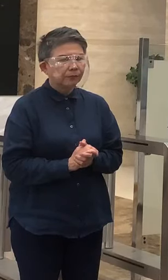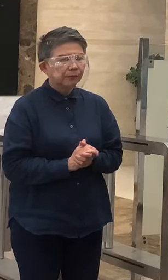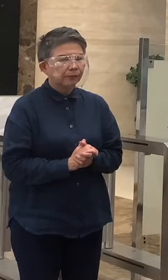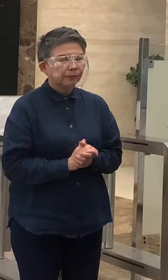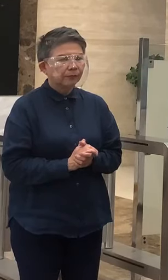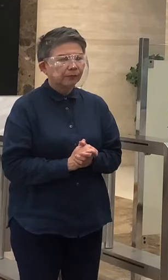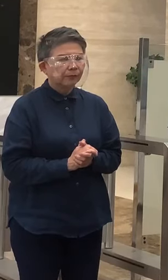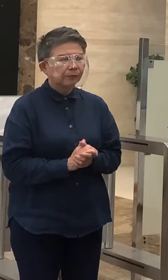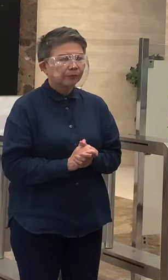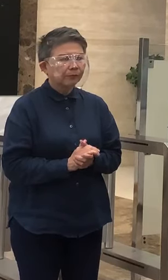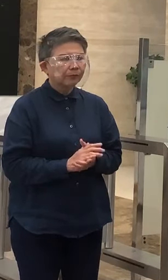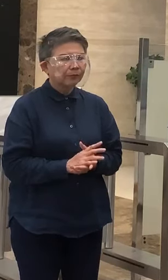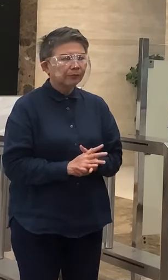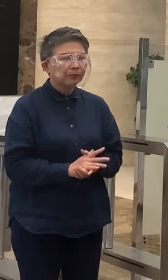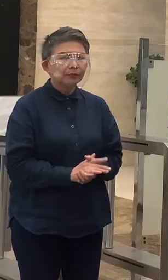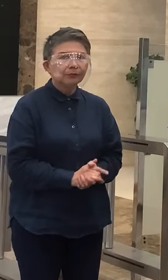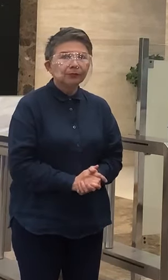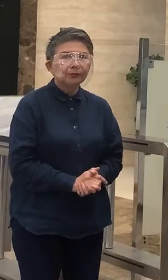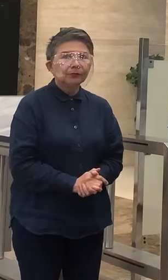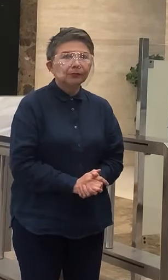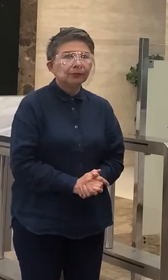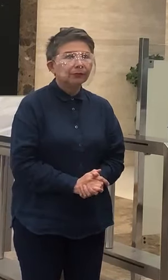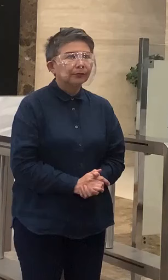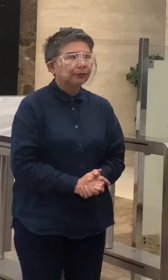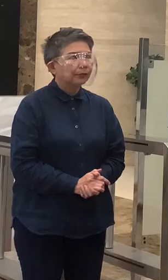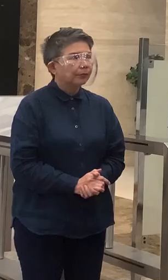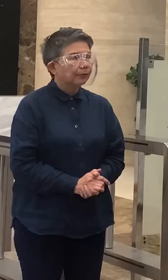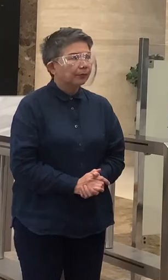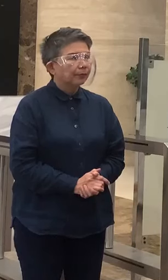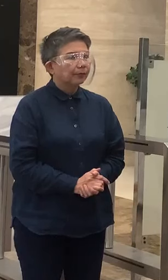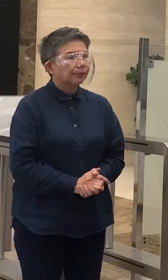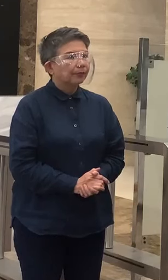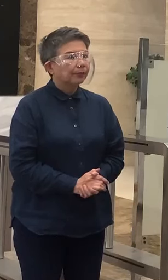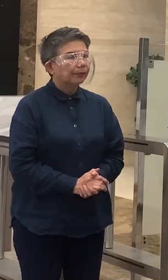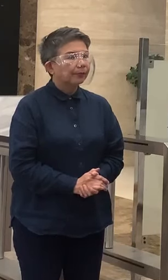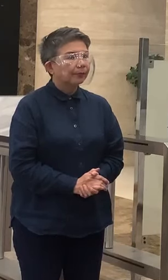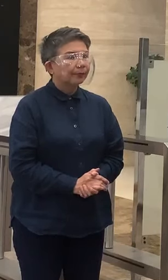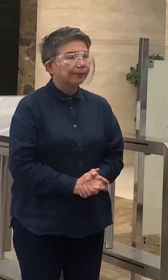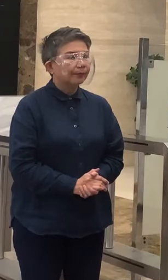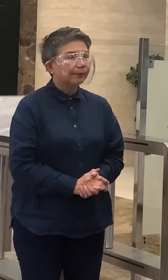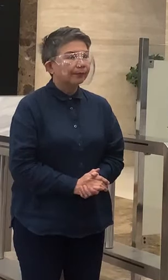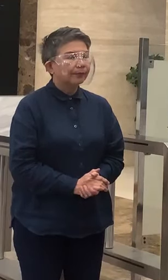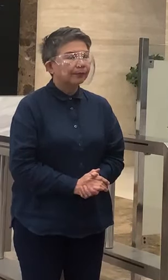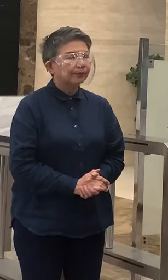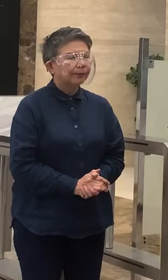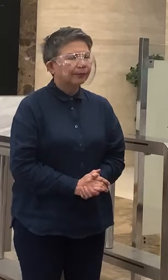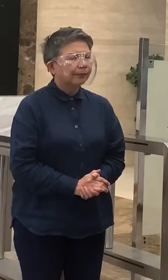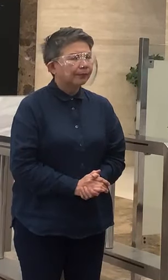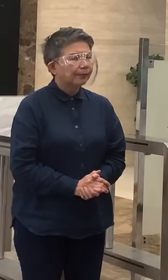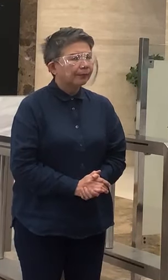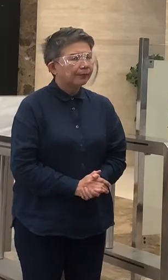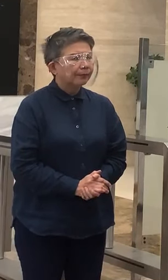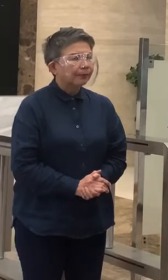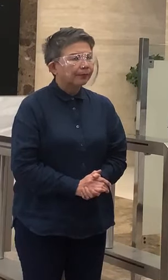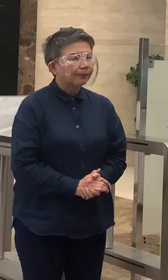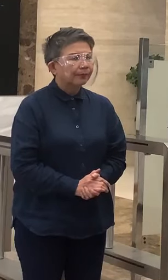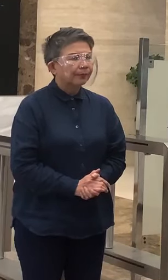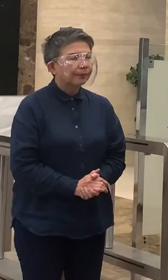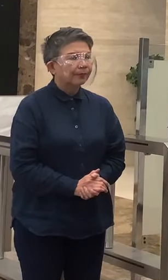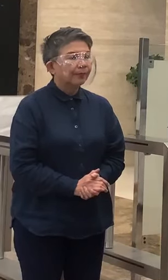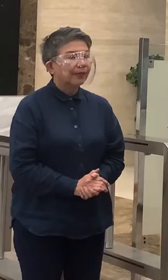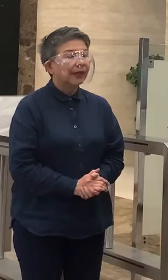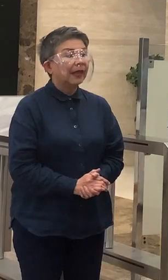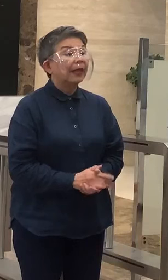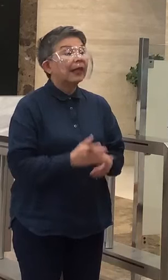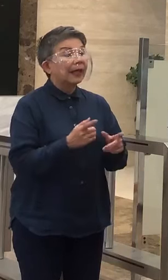Hai bro a comment hai hai Hai itu